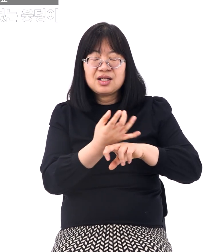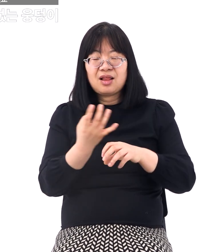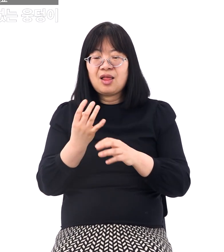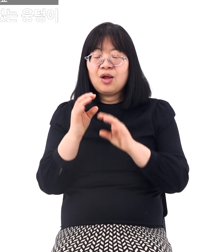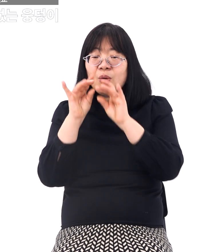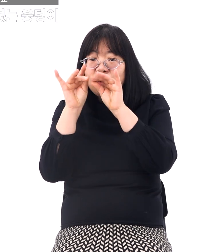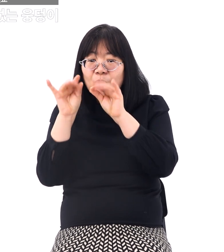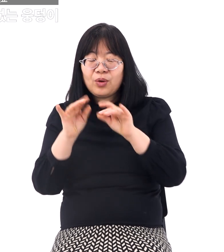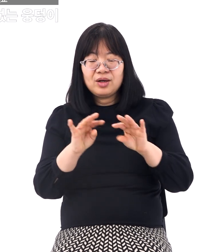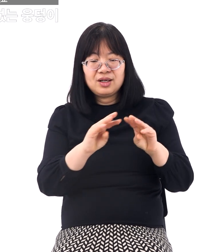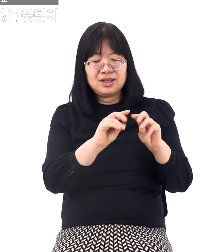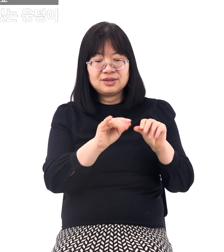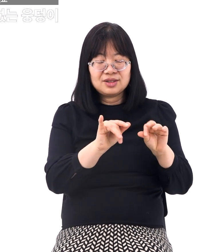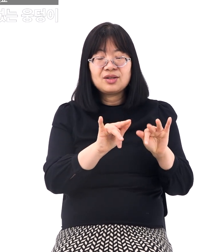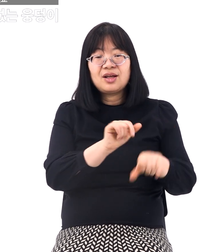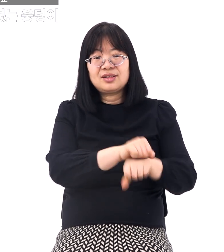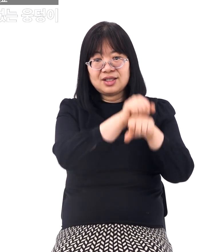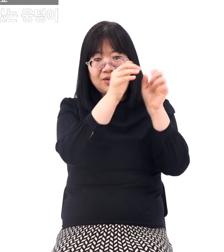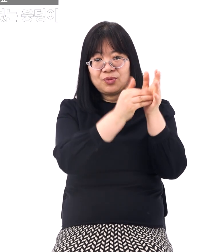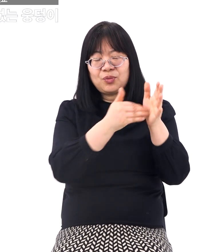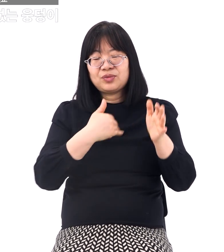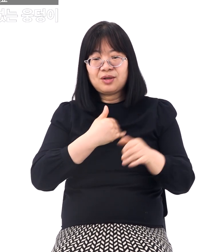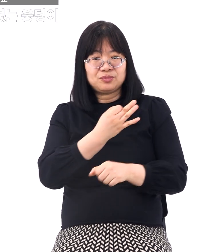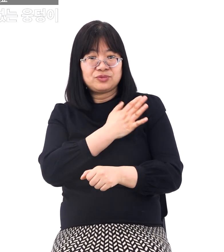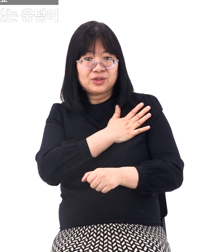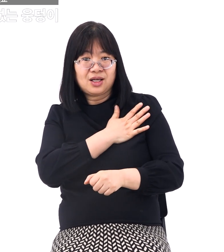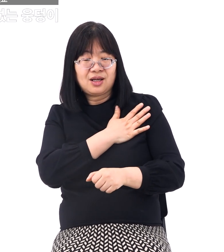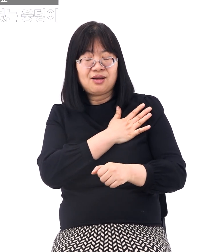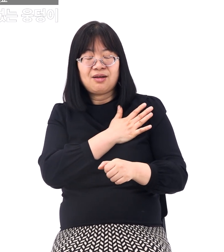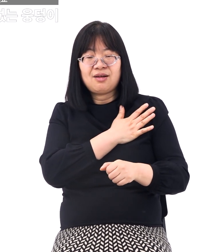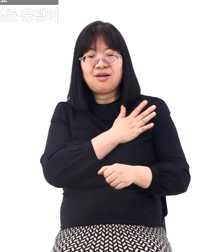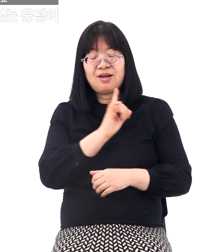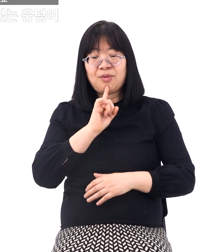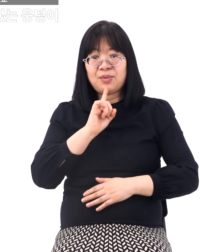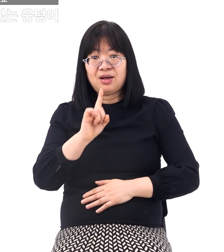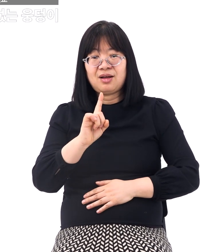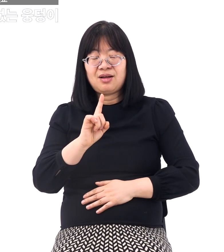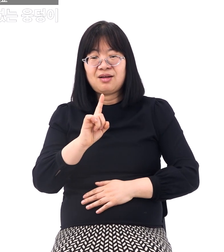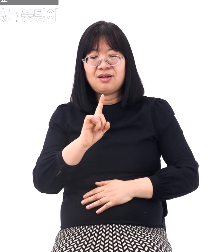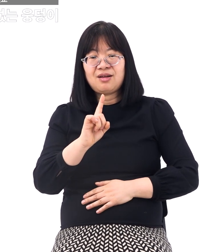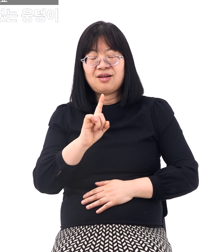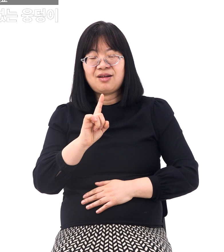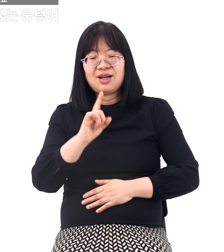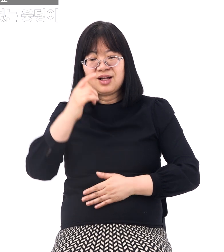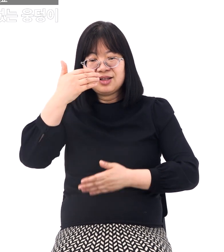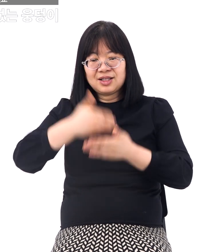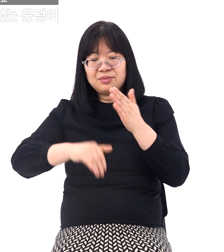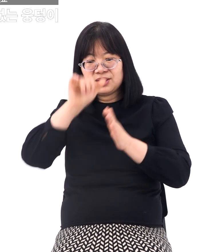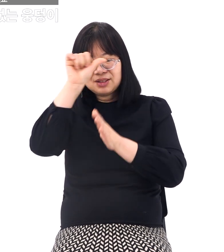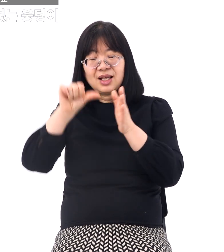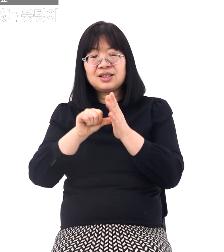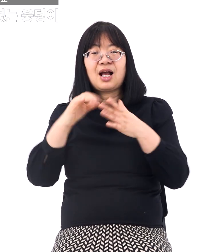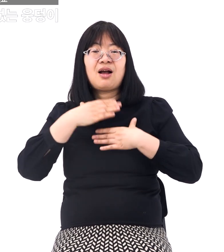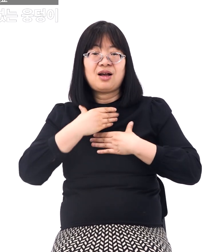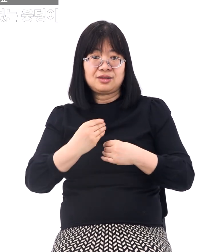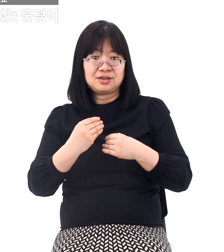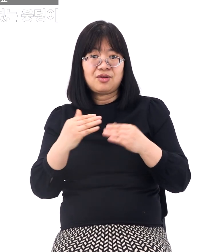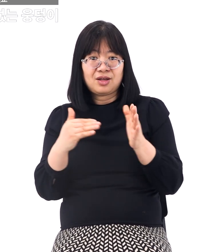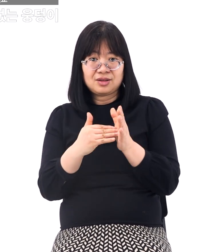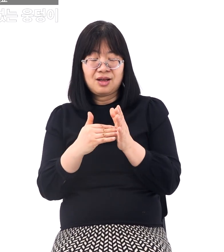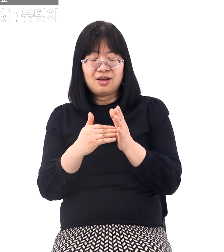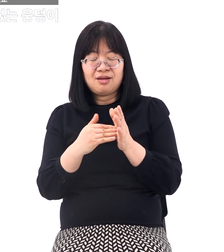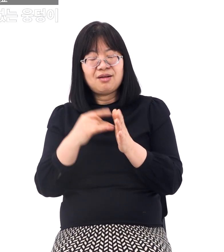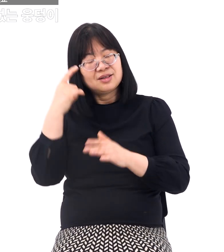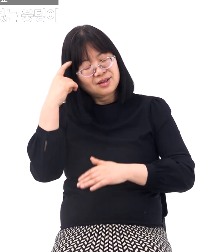진흙처럼 쌓아 올리고 나는 부자라, 이렇게 내 남은 생애는 이제 안전하다